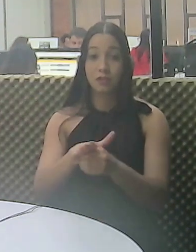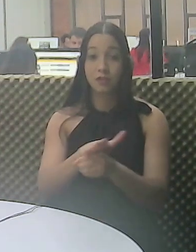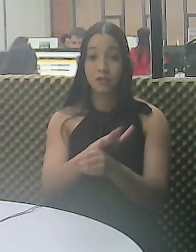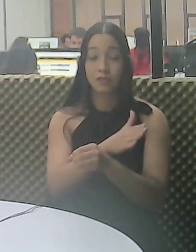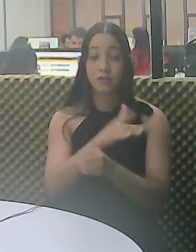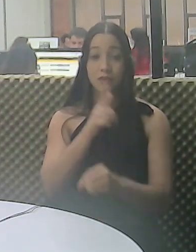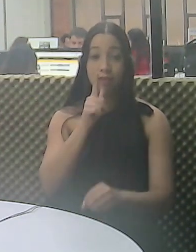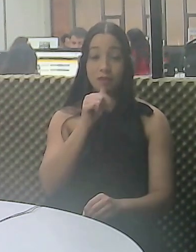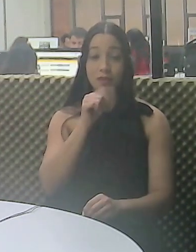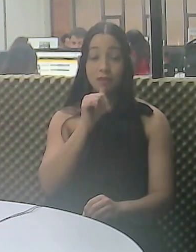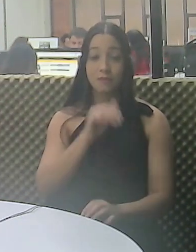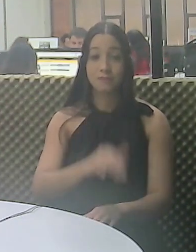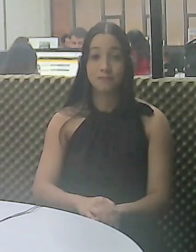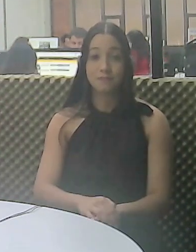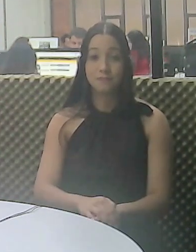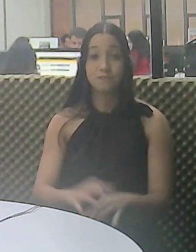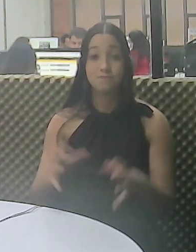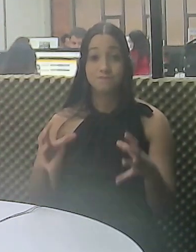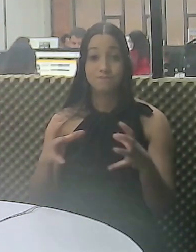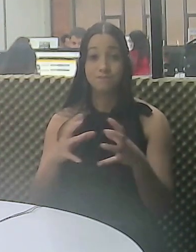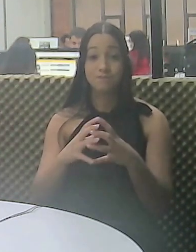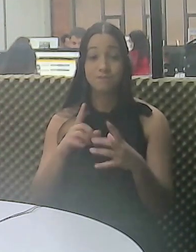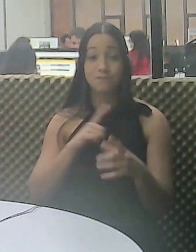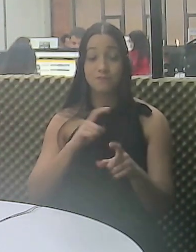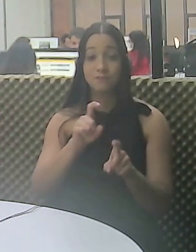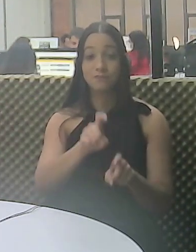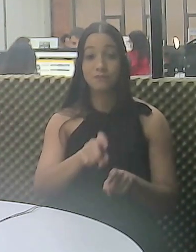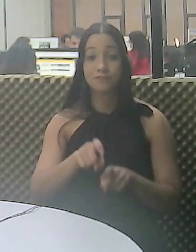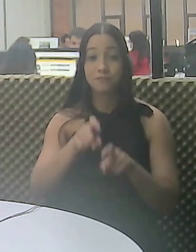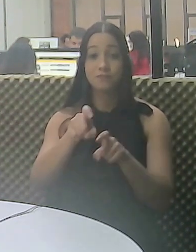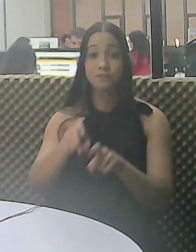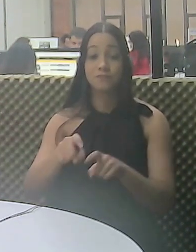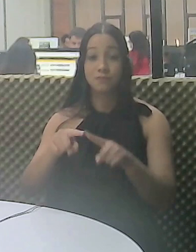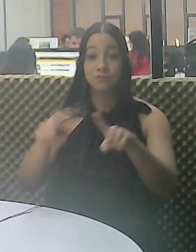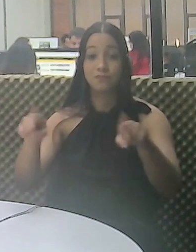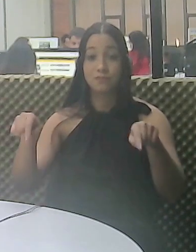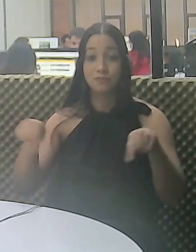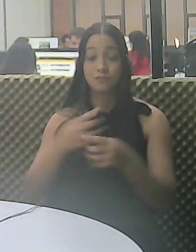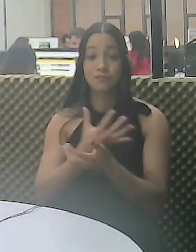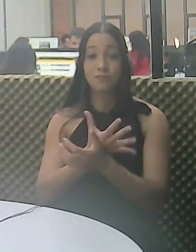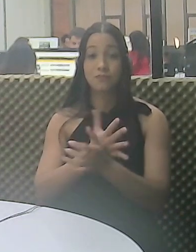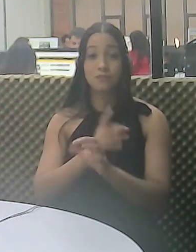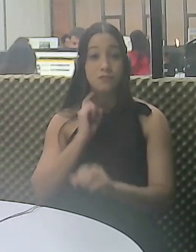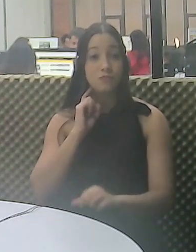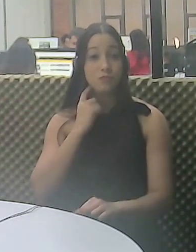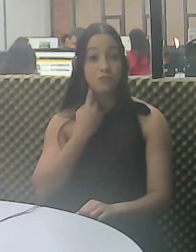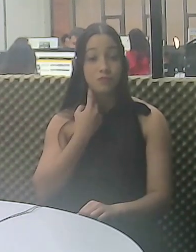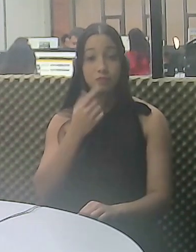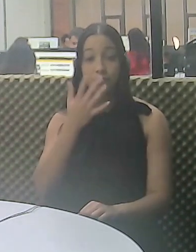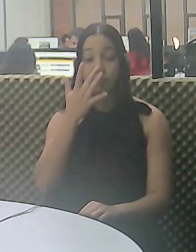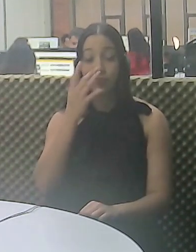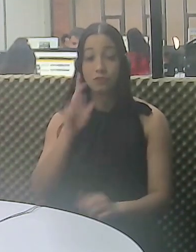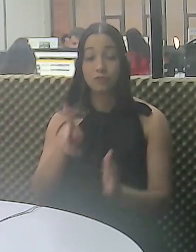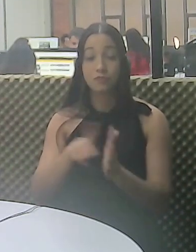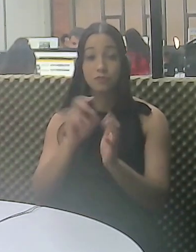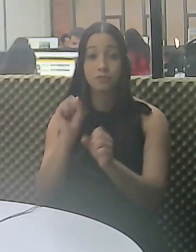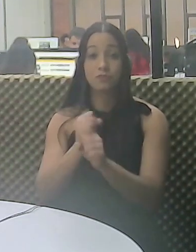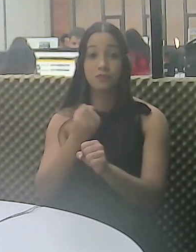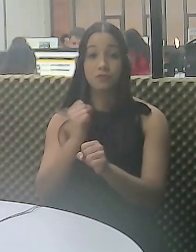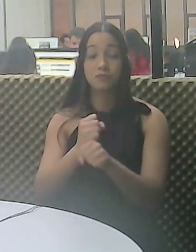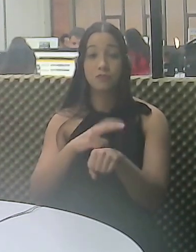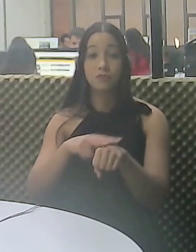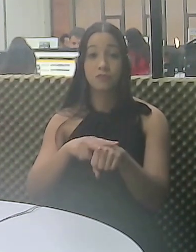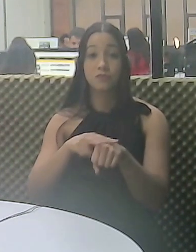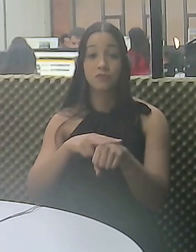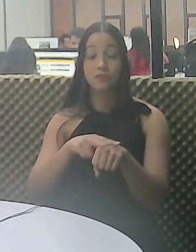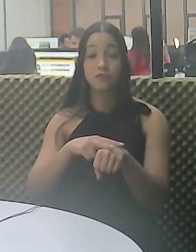caixas d'água. A força-tarefa inclui roçagem e capina em lotes sujos, retirada de resíduos da construção civil, massa verde